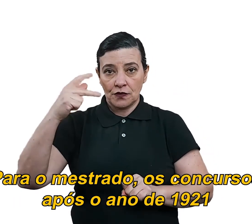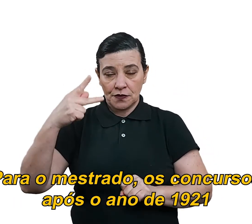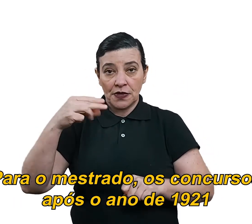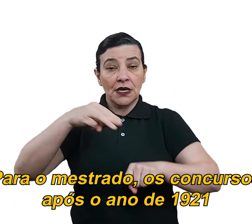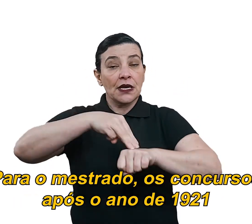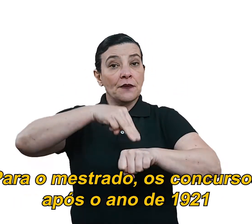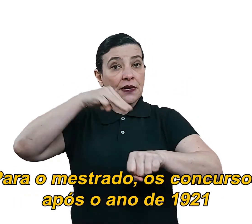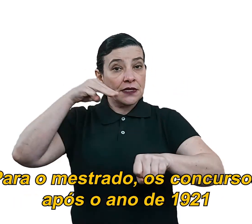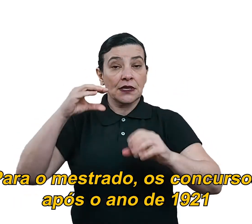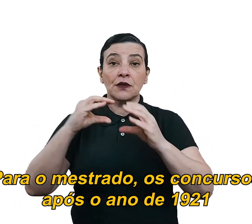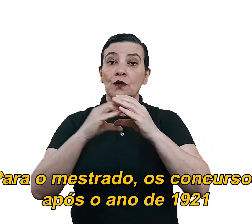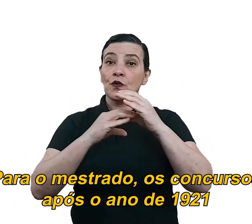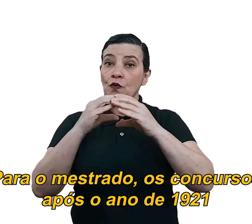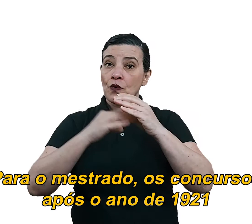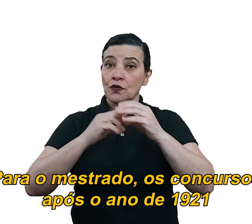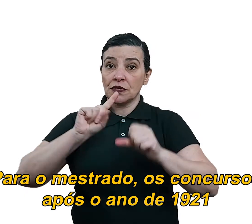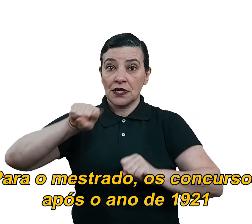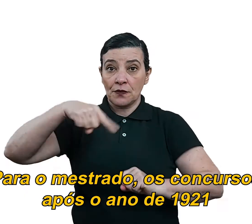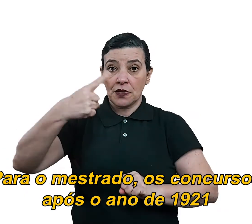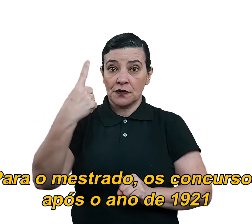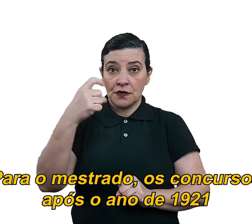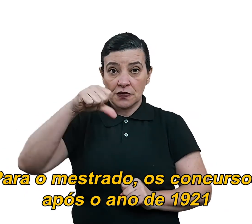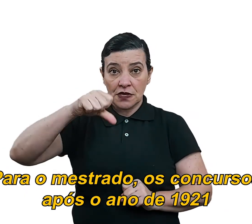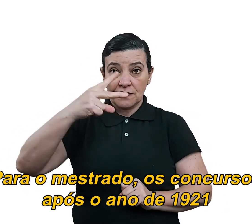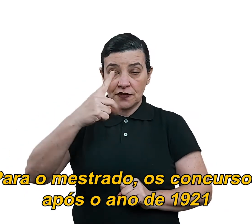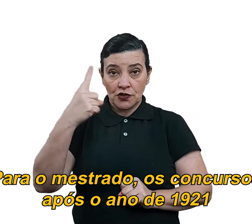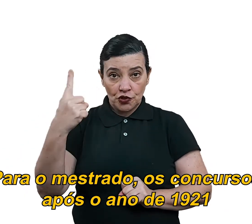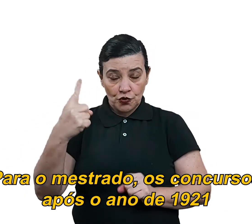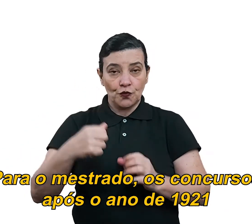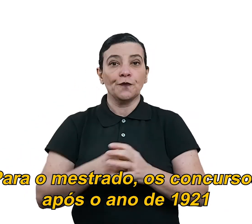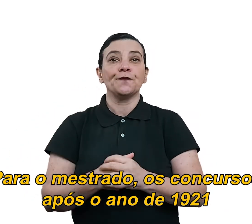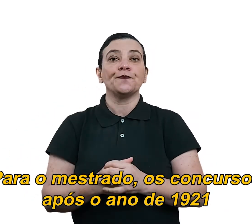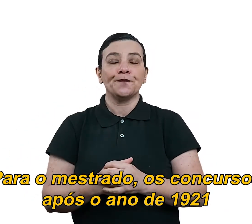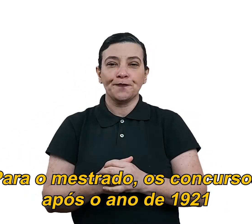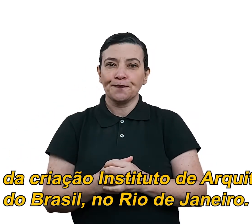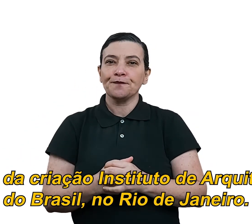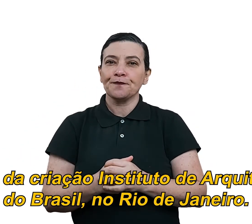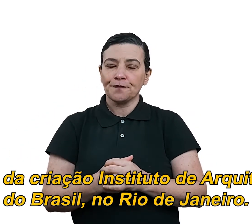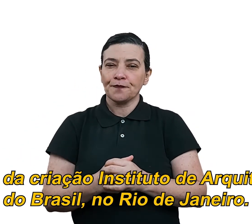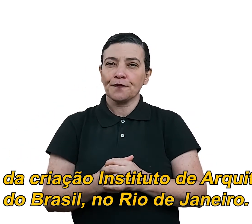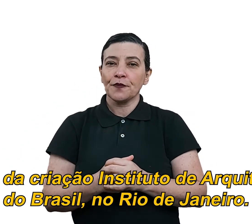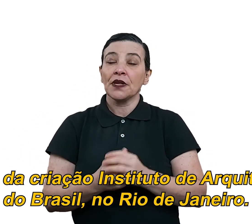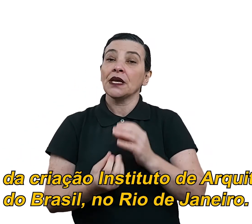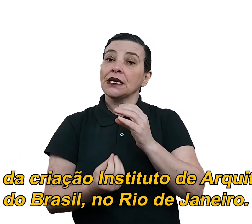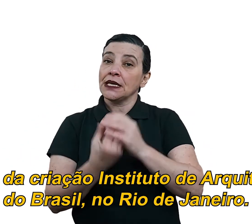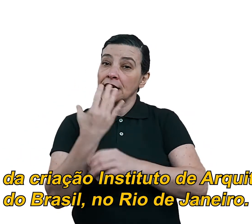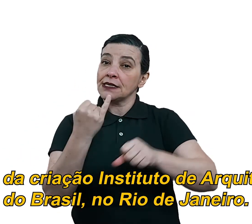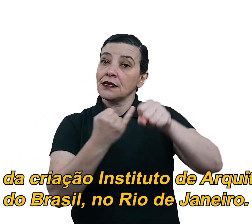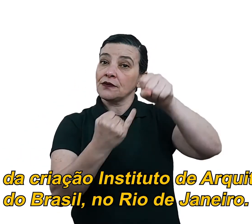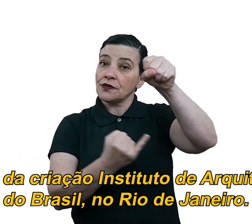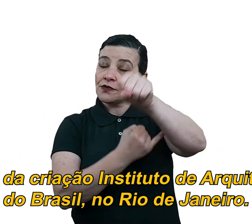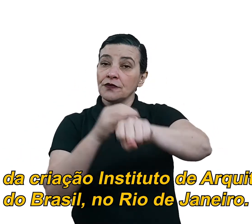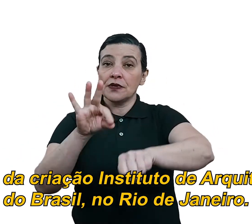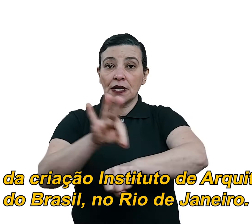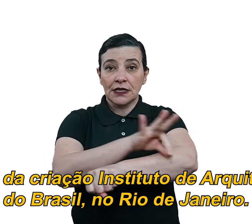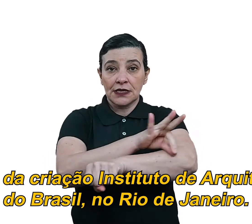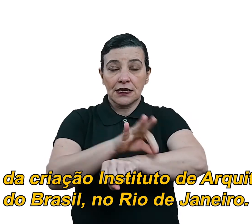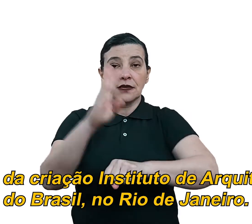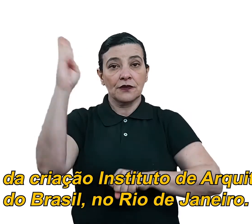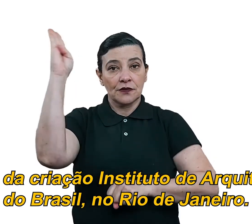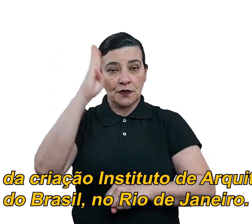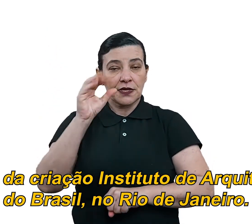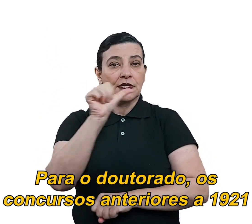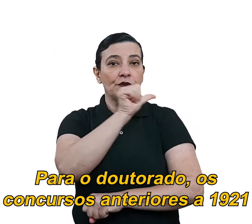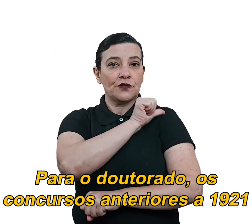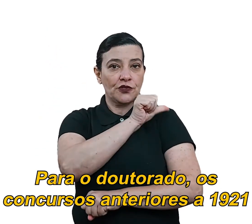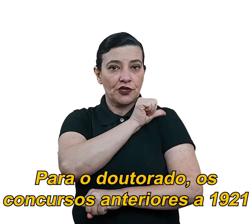o mestrado, os concursos após o ano de 1921, data da criação do Instituto de Arquitetos do Brasil, no